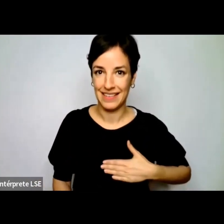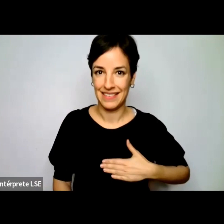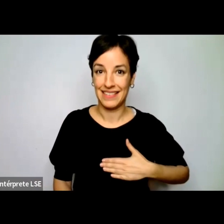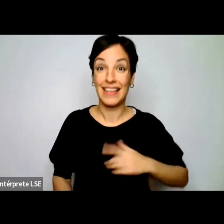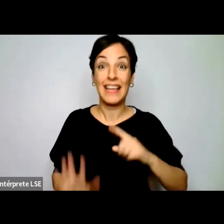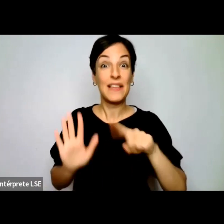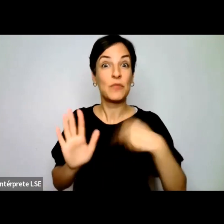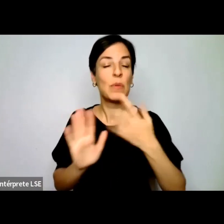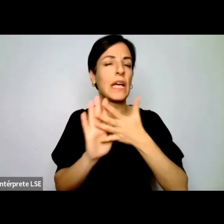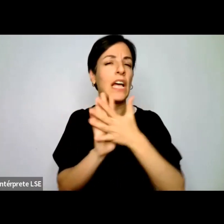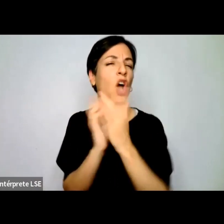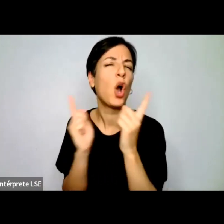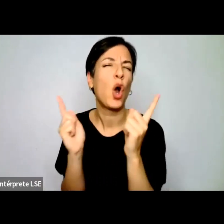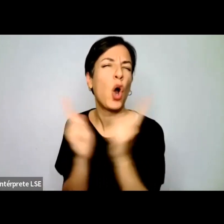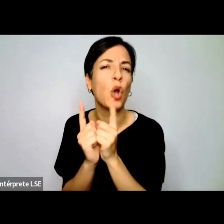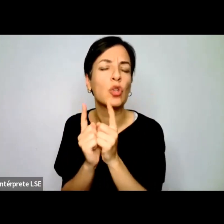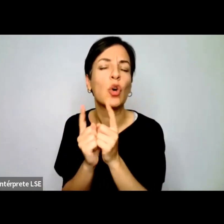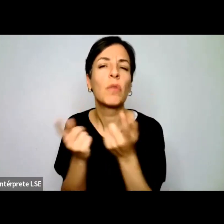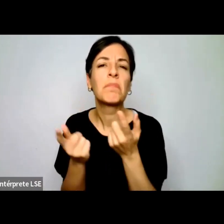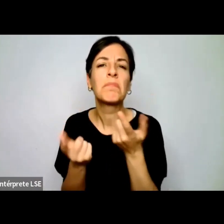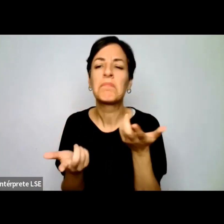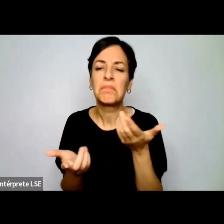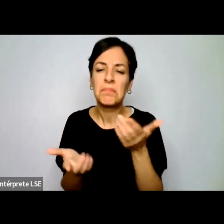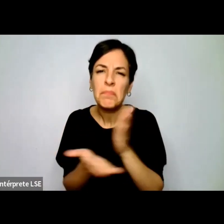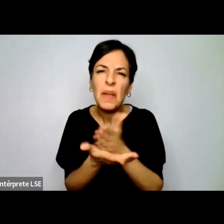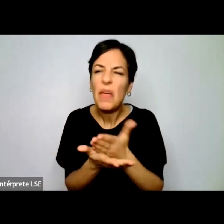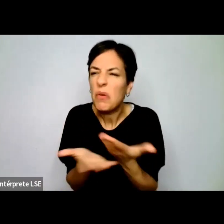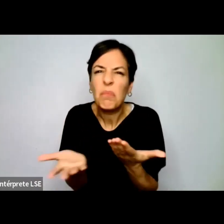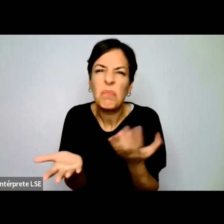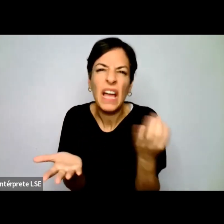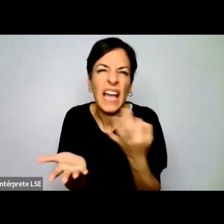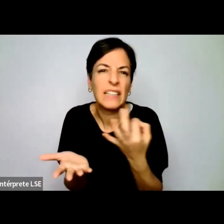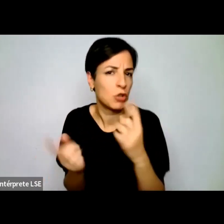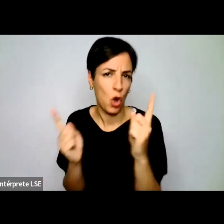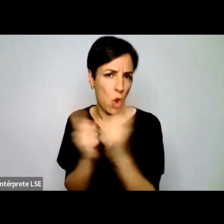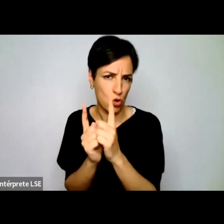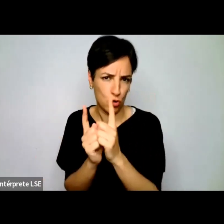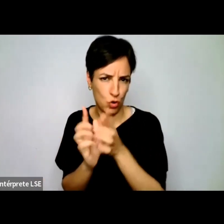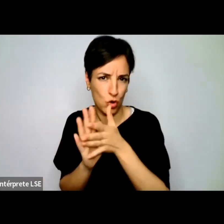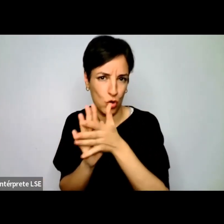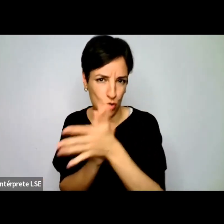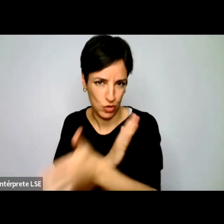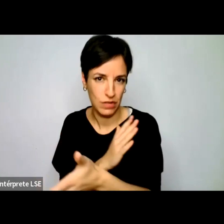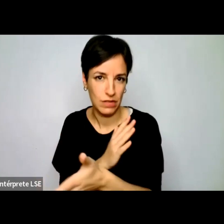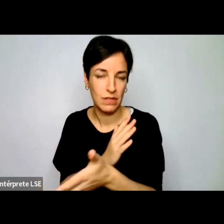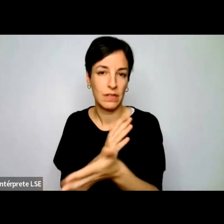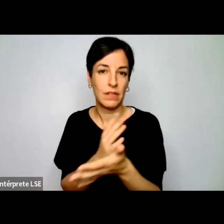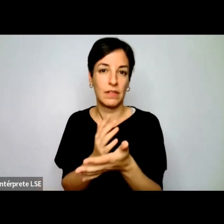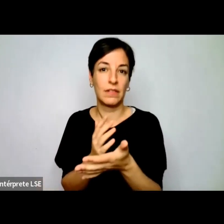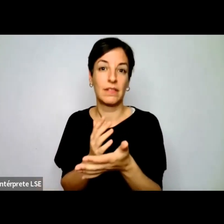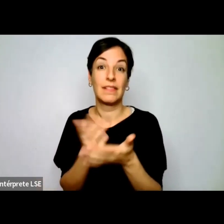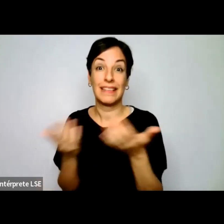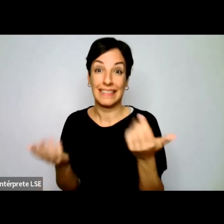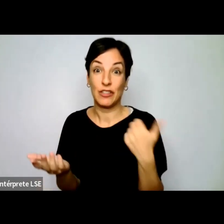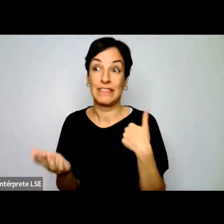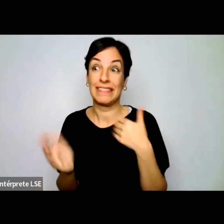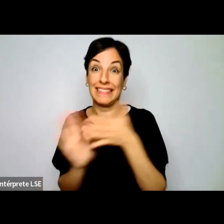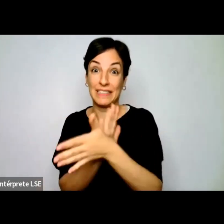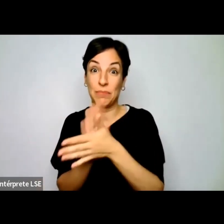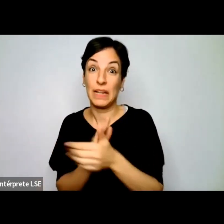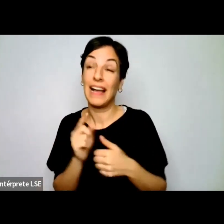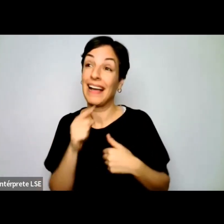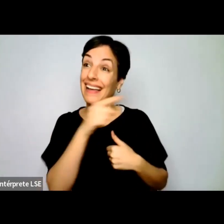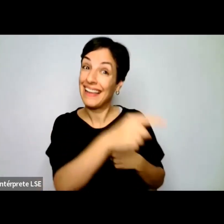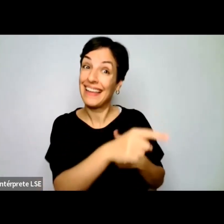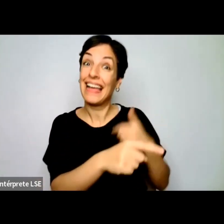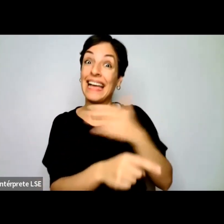explicarles muy brevemente en qué consiste este proceso y que es una forma que la parte solicitante